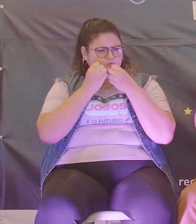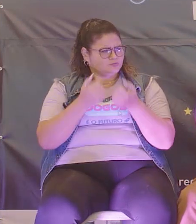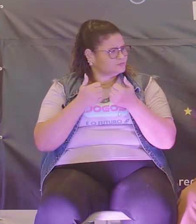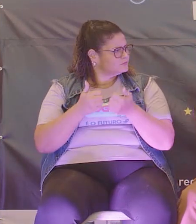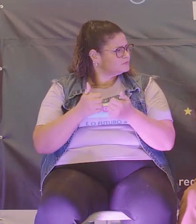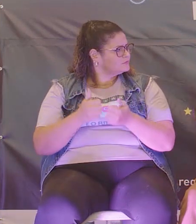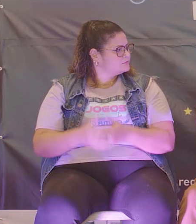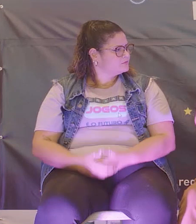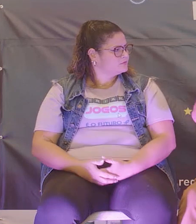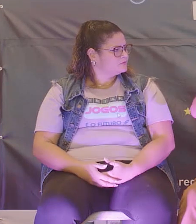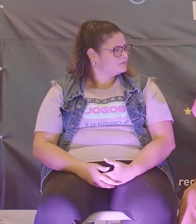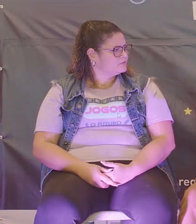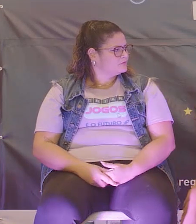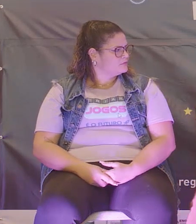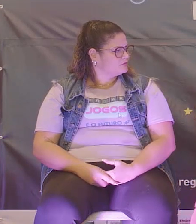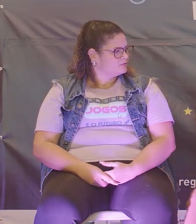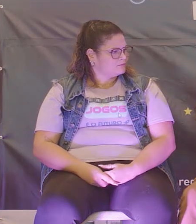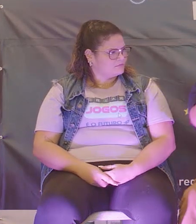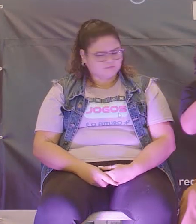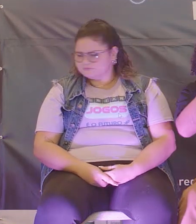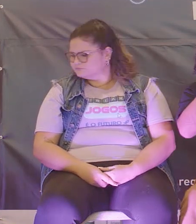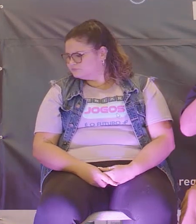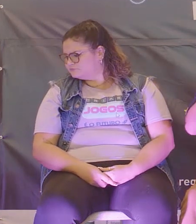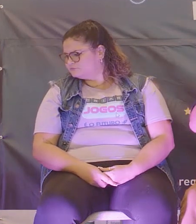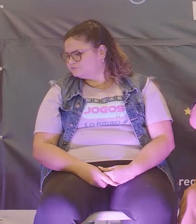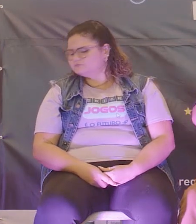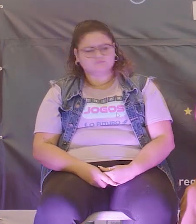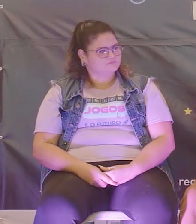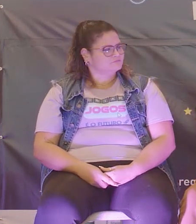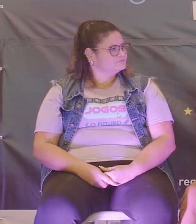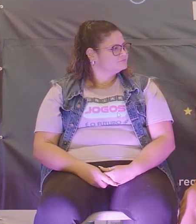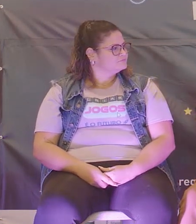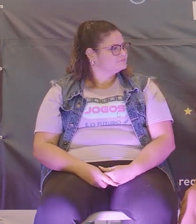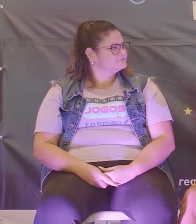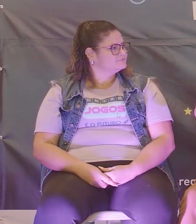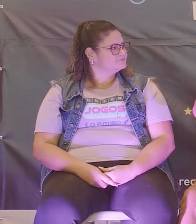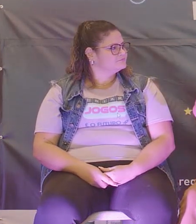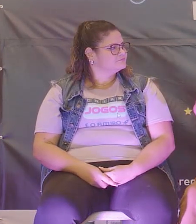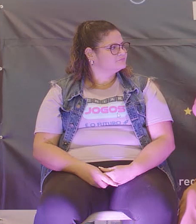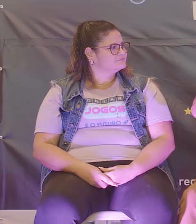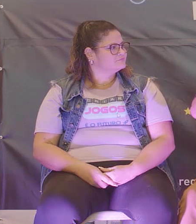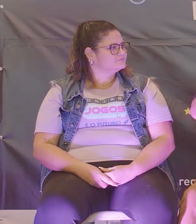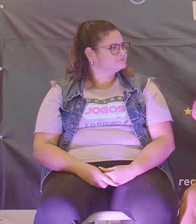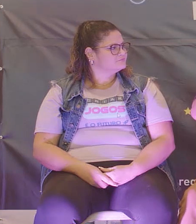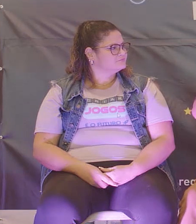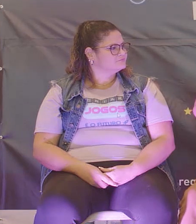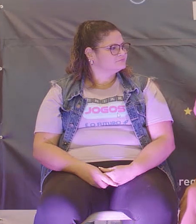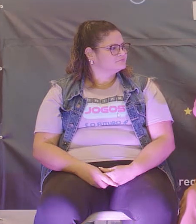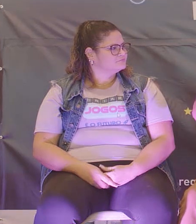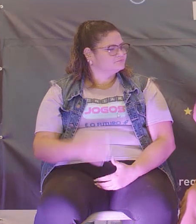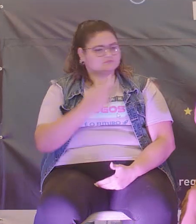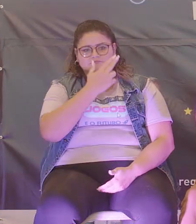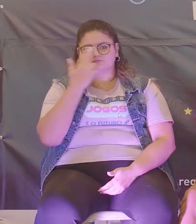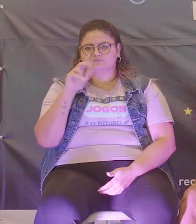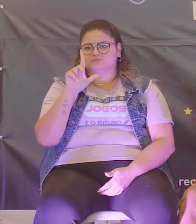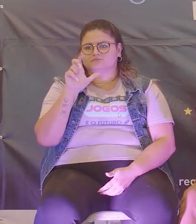tarde. Tá saindo minha voz de boa? Tá saindo minha voz de boa, né? Beleza. Então, pessoal, sou Leonardo,